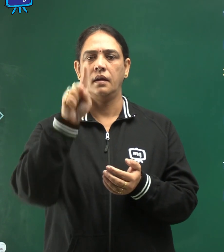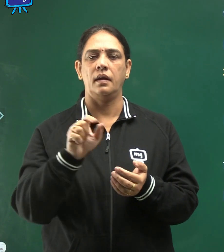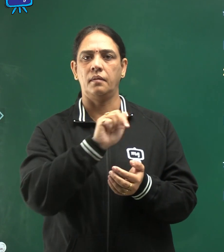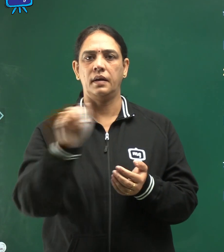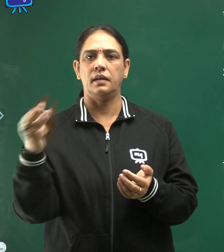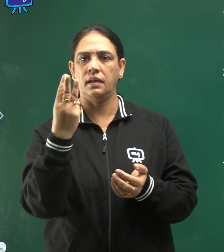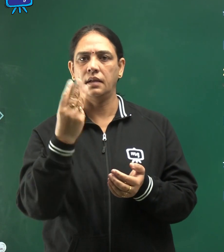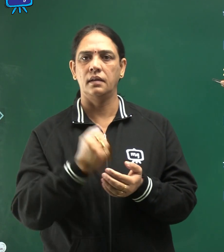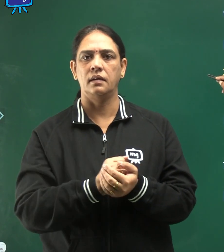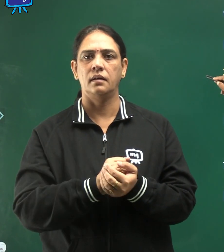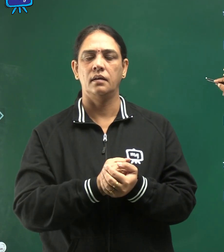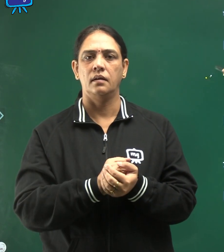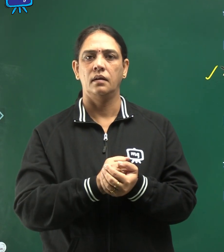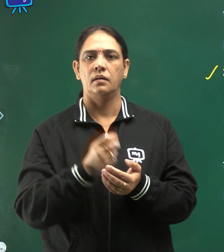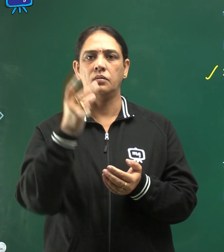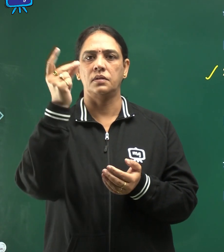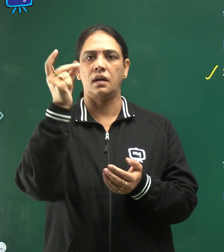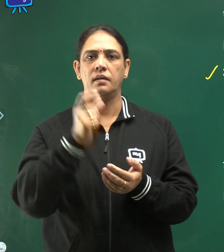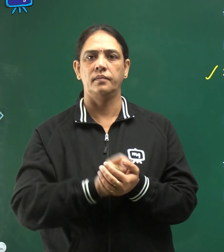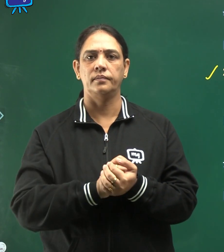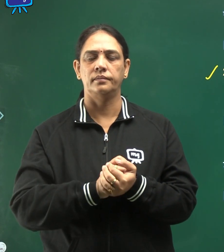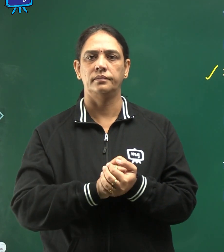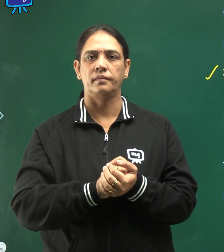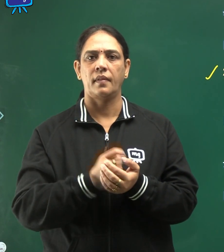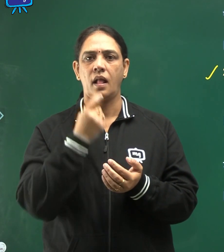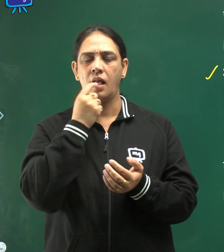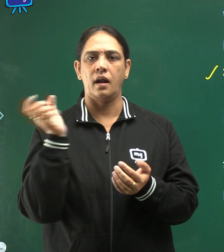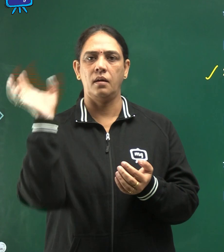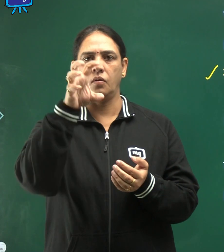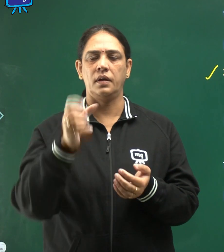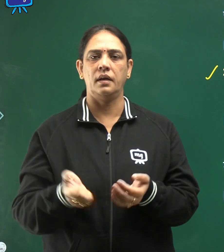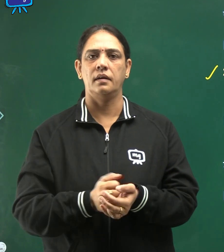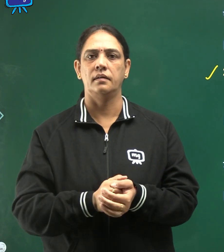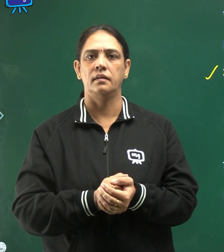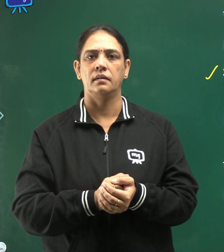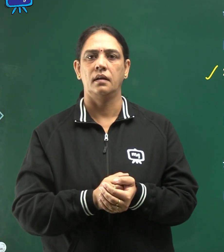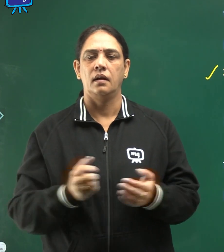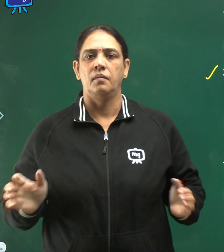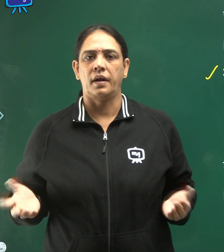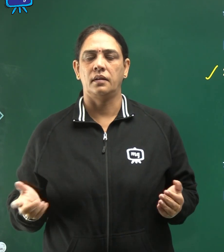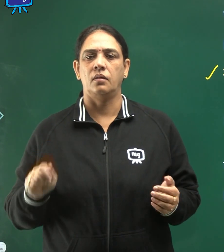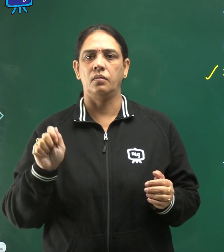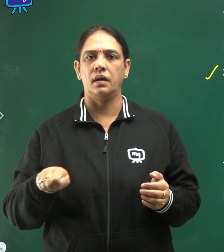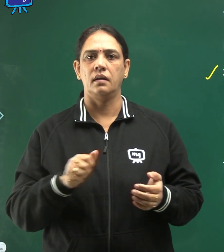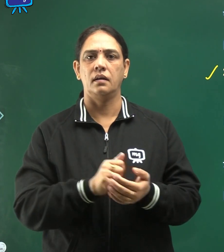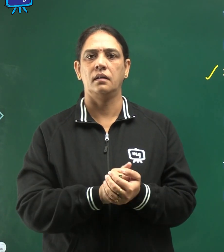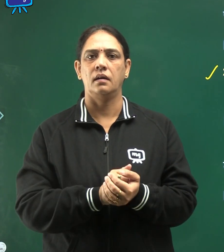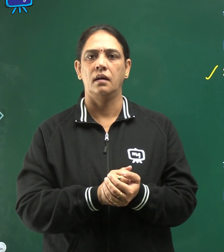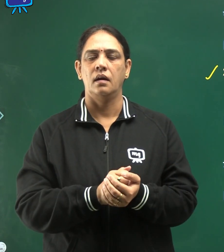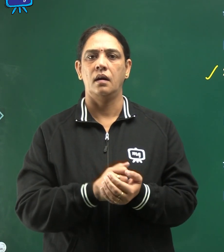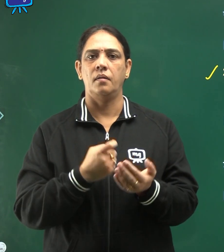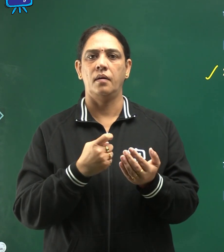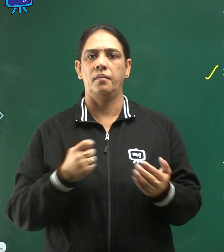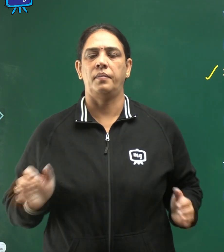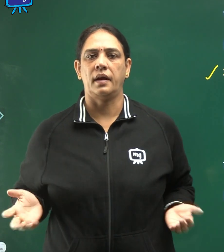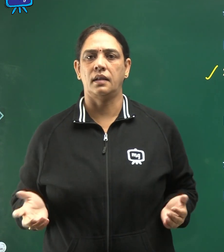1/3। दूसरा, लाल गेंद की प्रायिकता होगी, प्रायिकता का